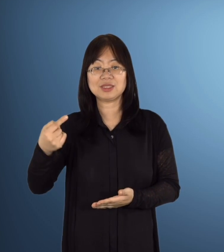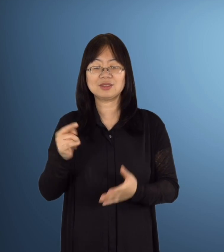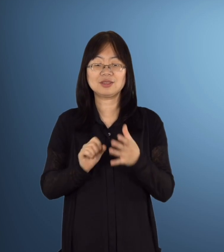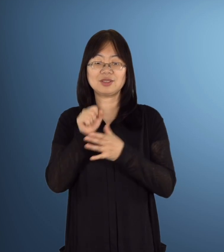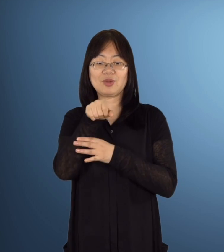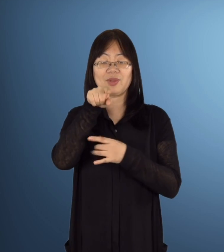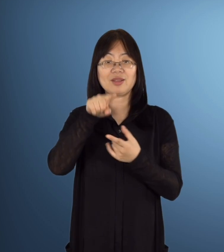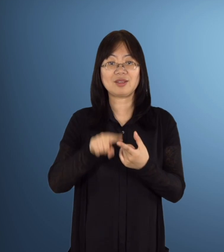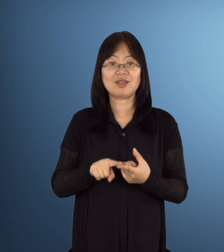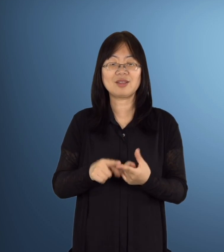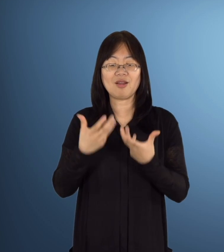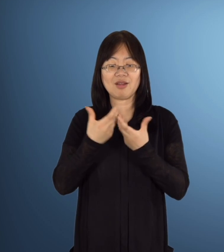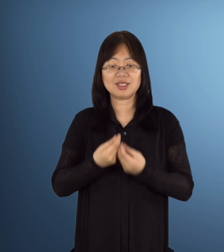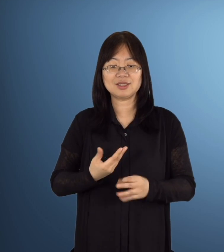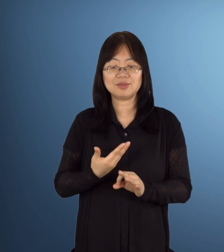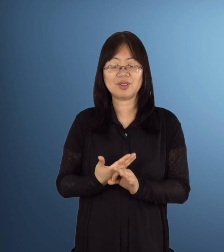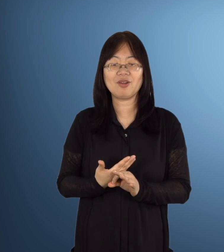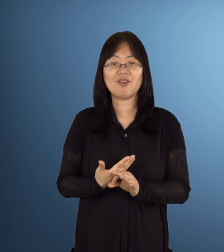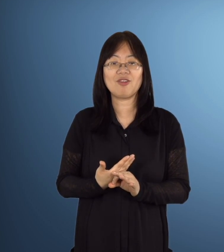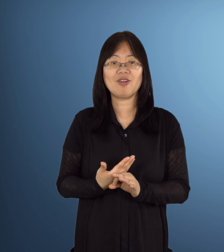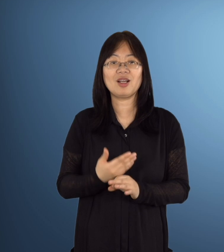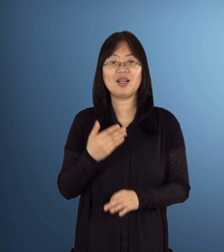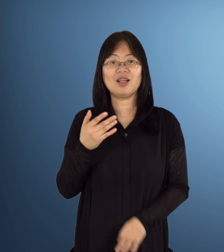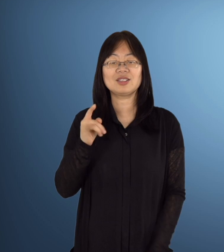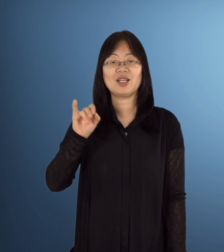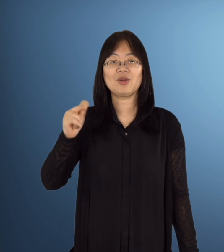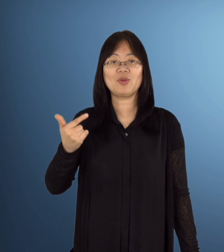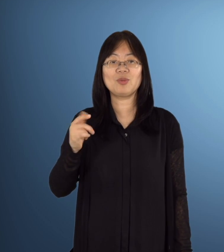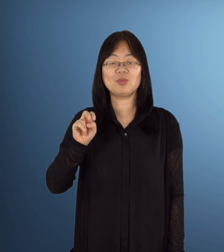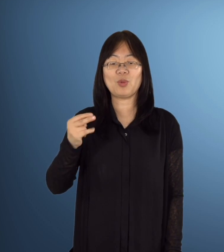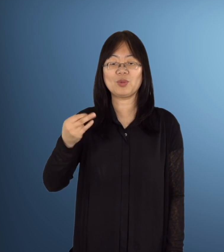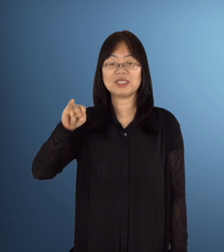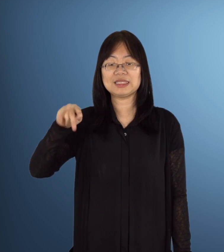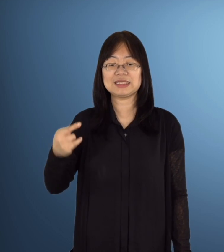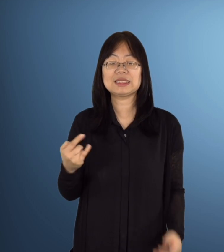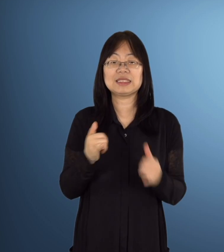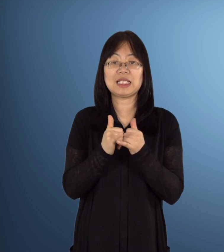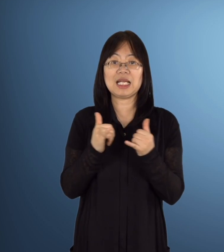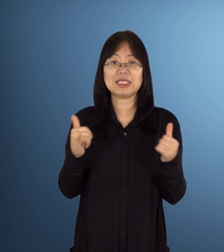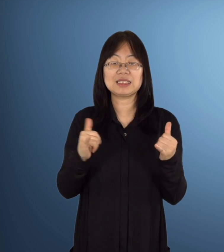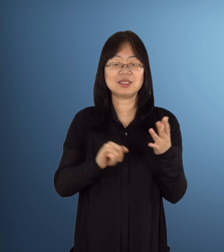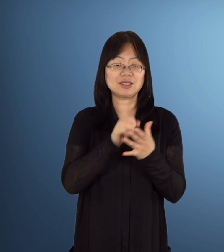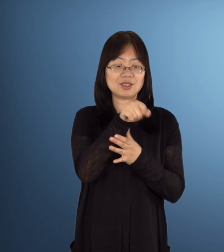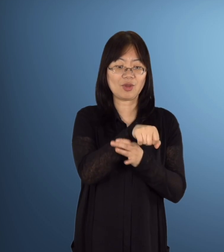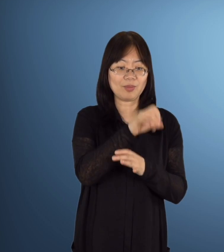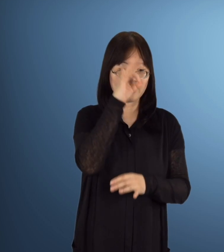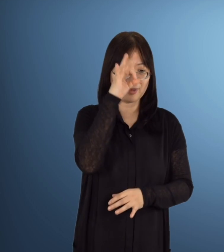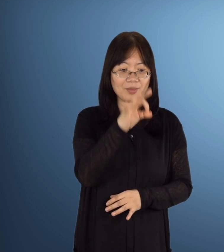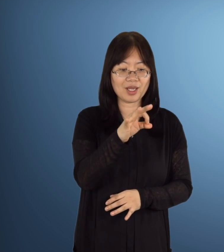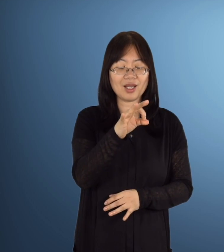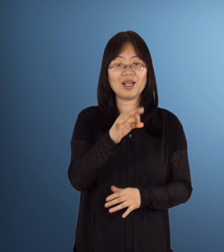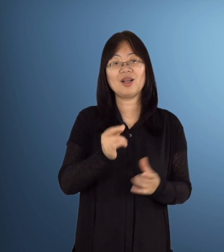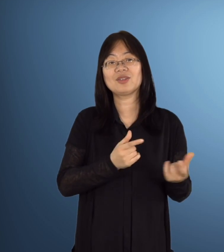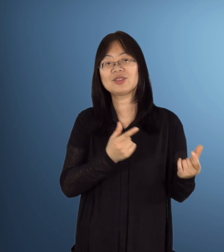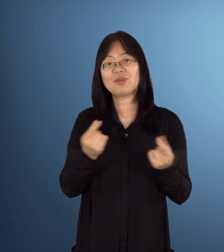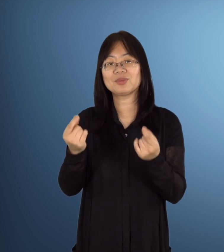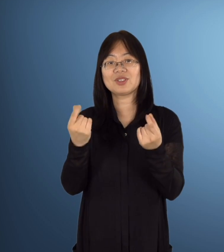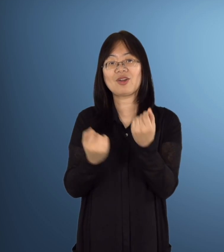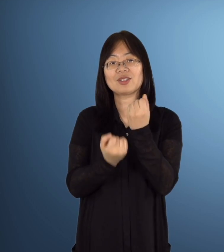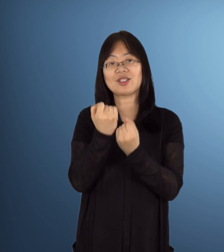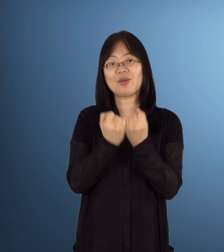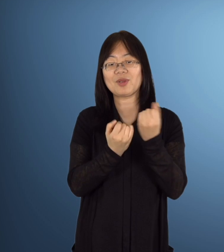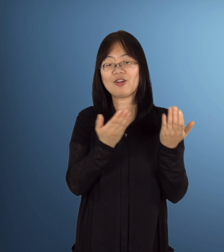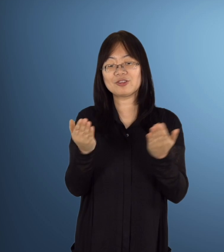대해서. 예를 들어서 레온 모리스라는 분은 이 열매를 전부 이렇게